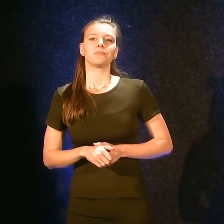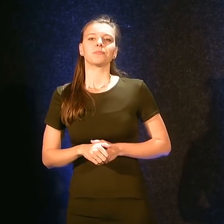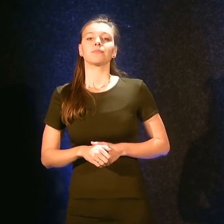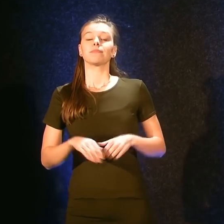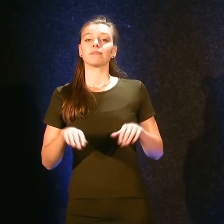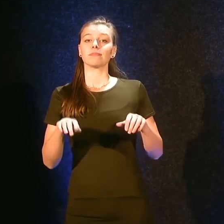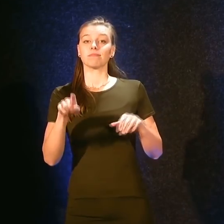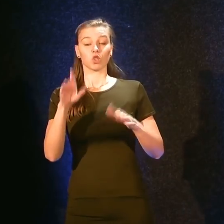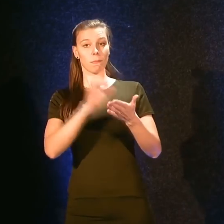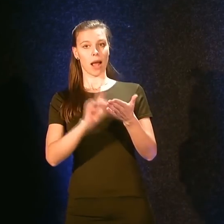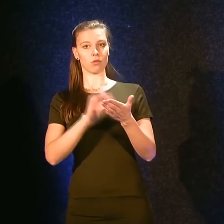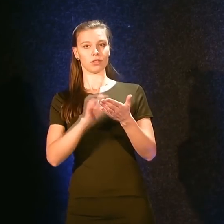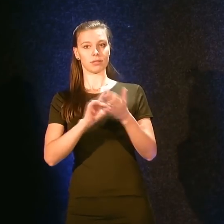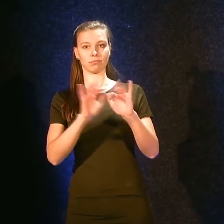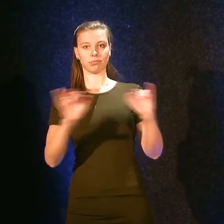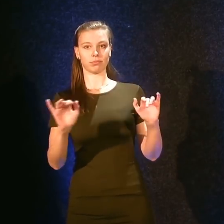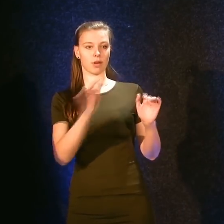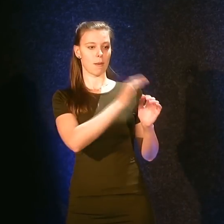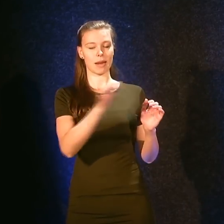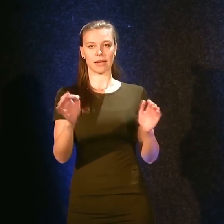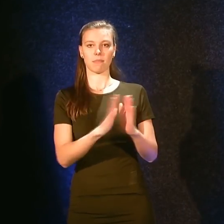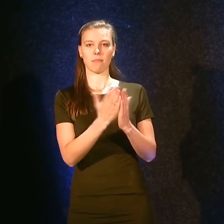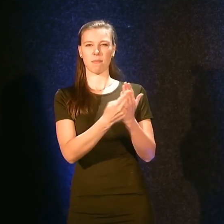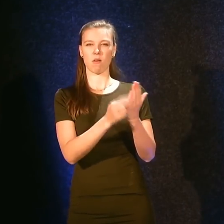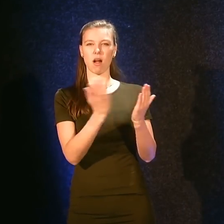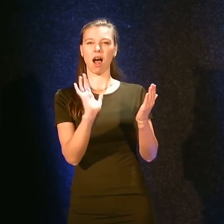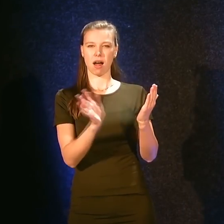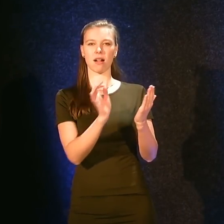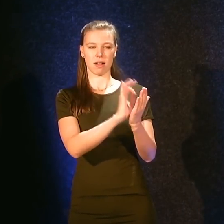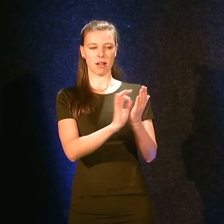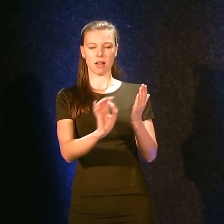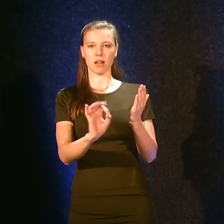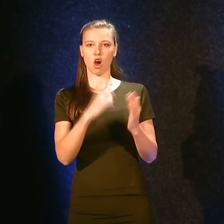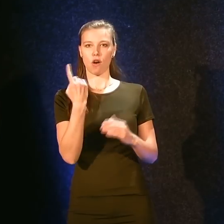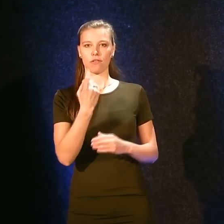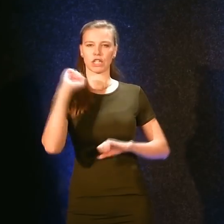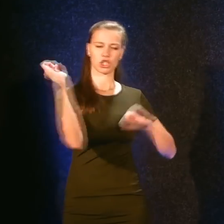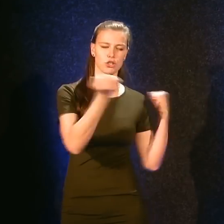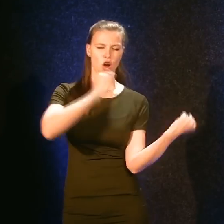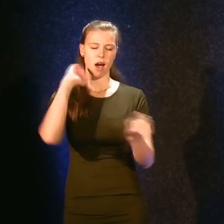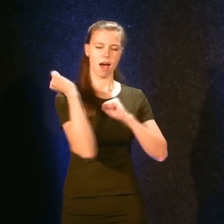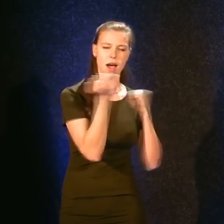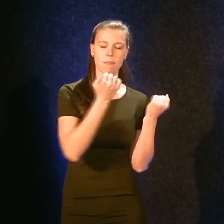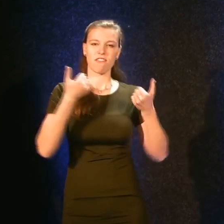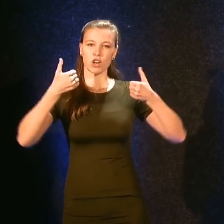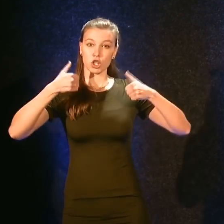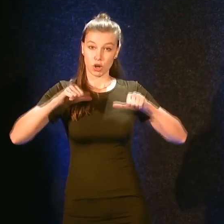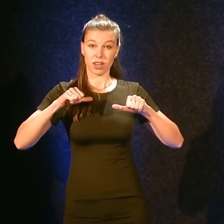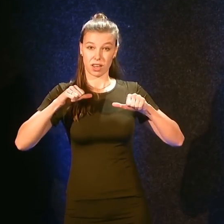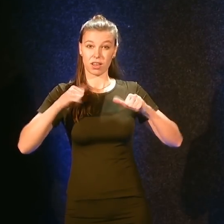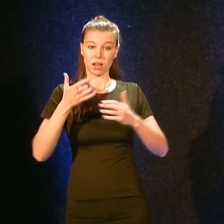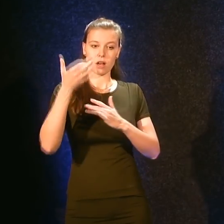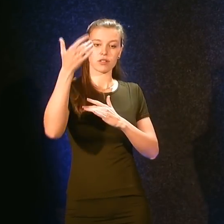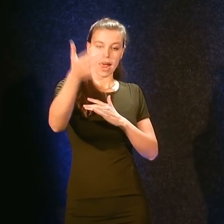Diezelfde Paulus heeft op allerlei plekken in de Bijbel geschreven over de storm van het leven en hoe verdrukking uiteindelijk